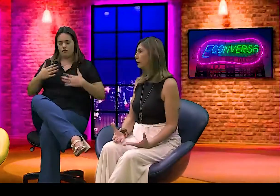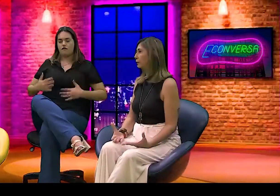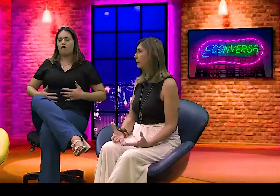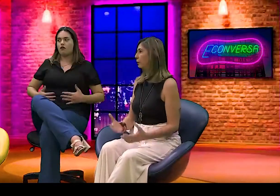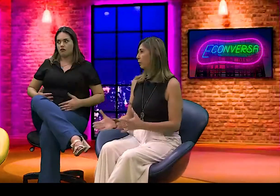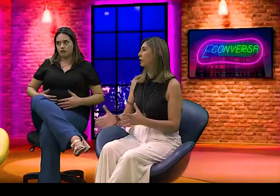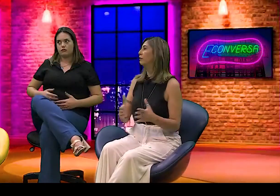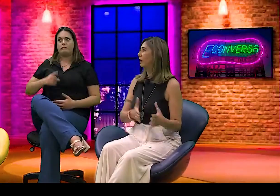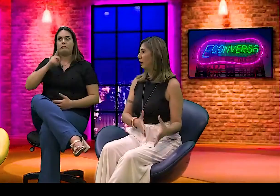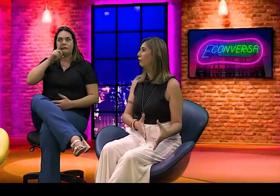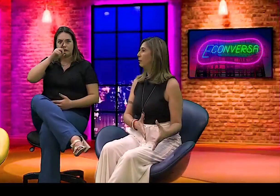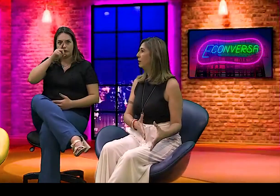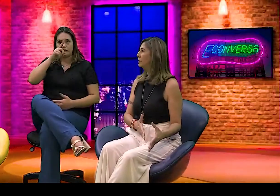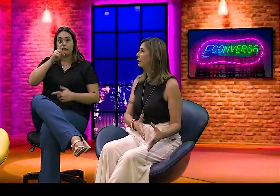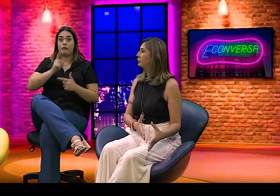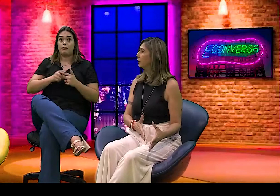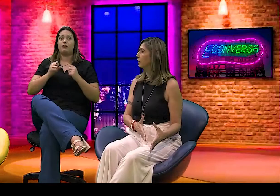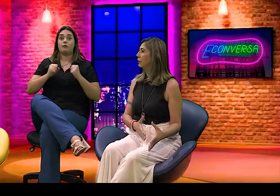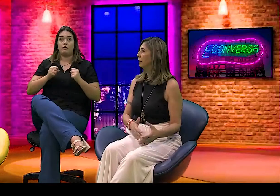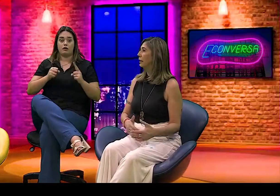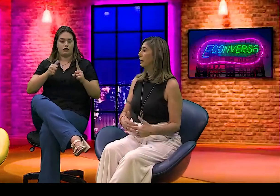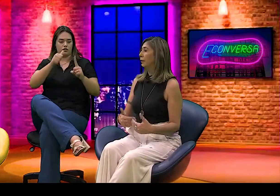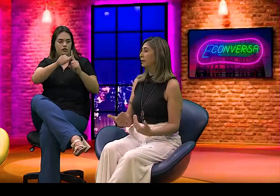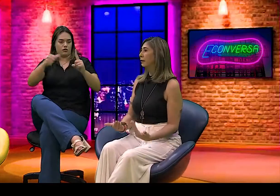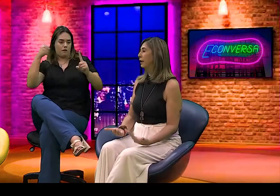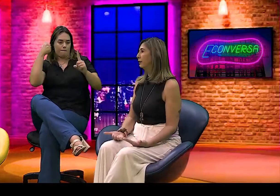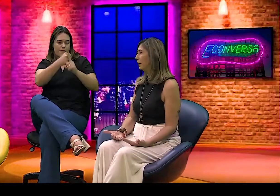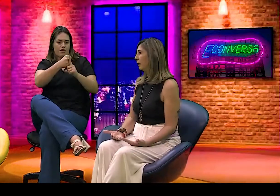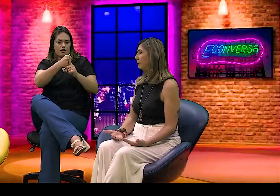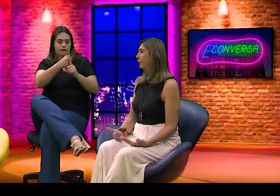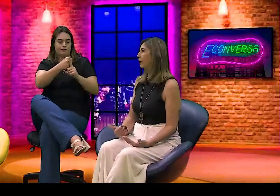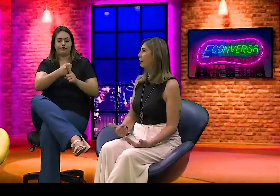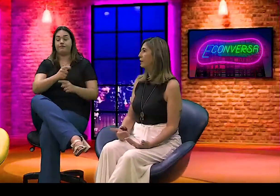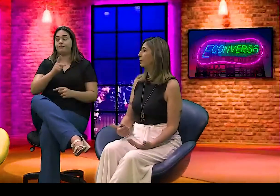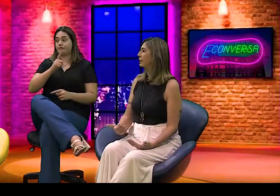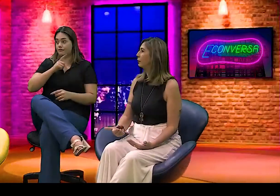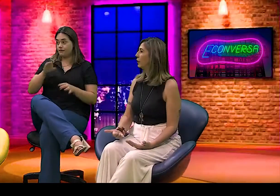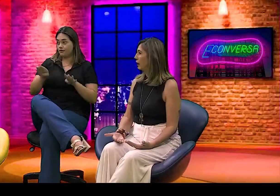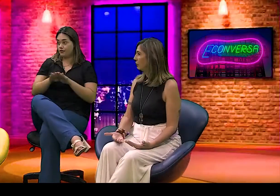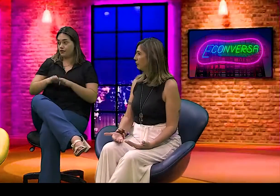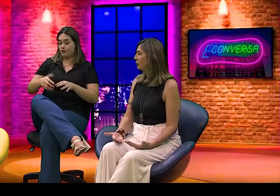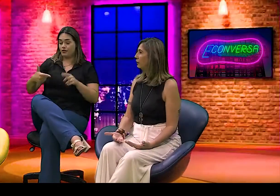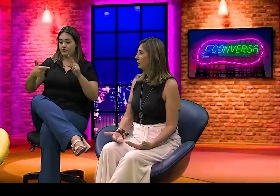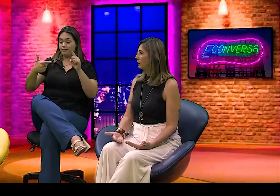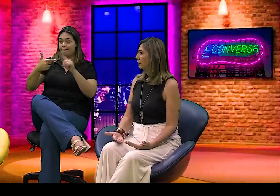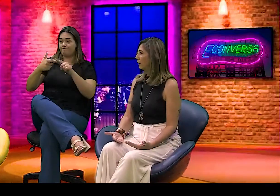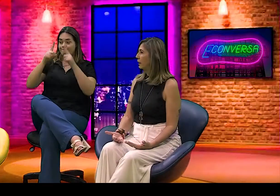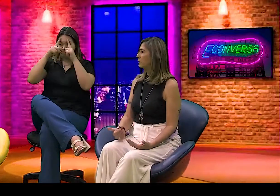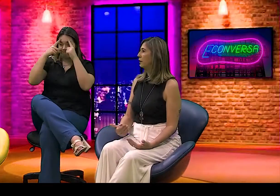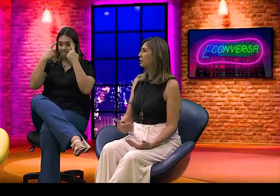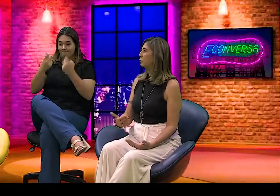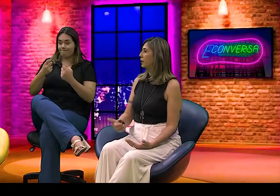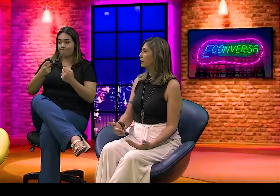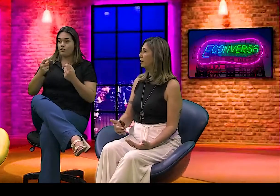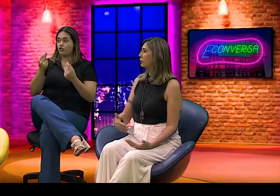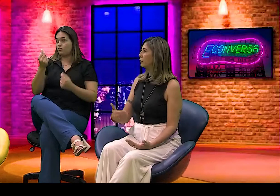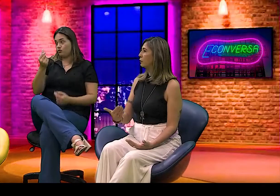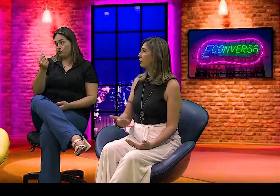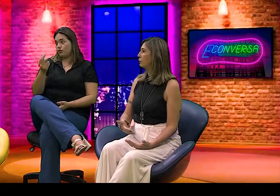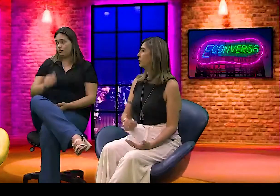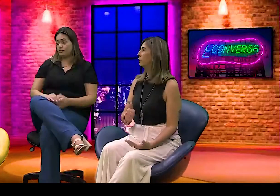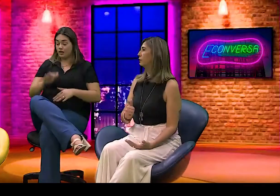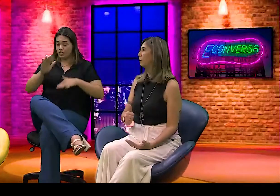muito grande, porque pode levar ao feminicídio, né? Mas também tem a violência patrimonial, né? Às vezes o